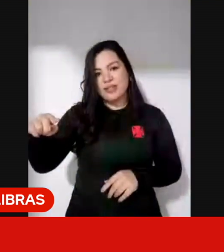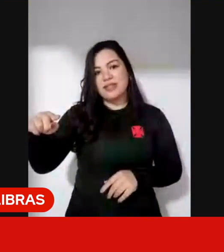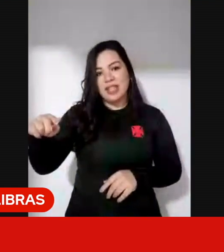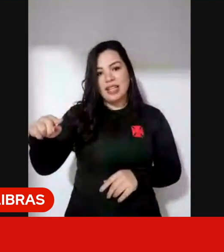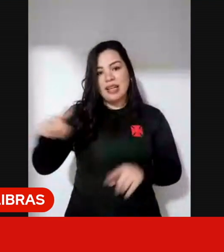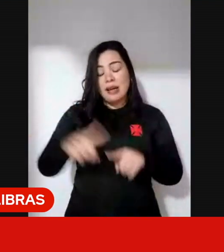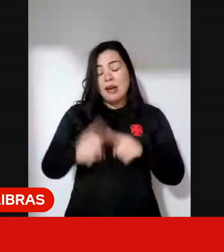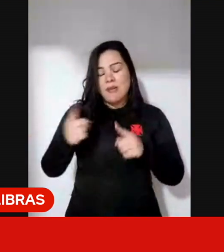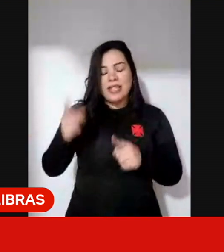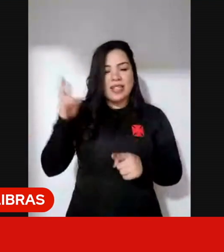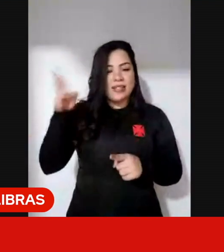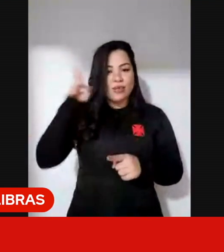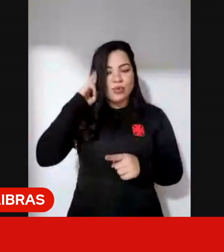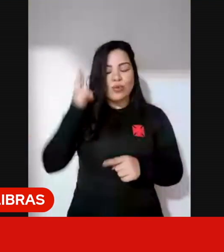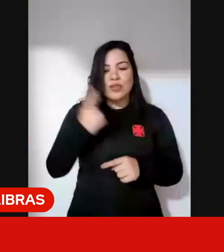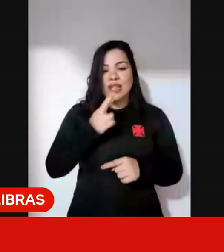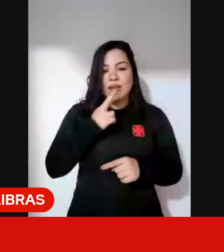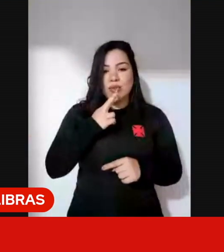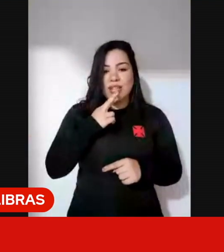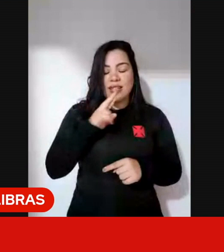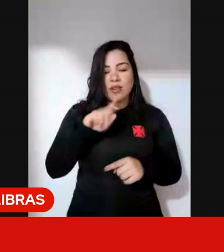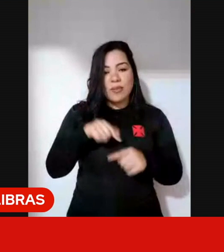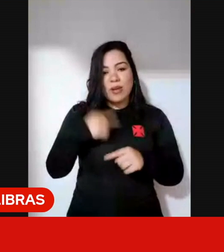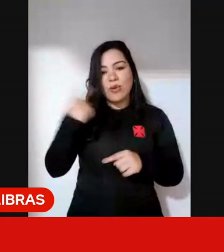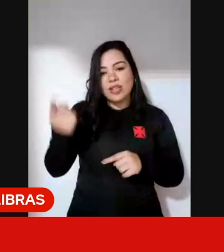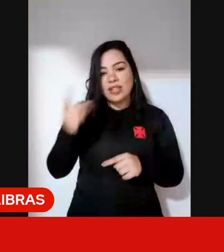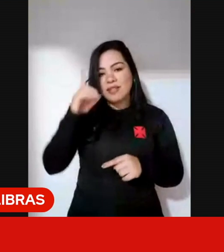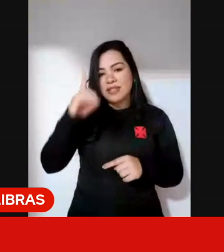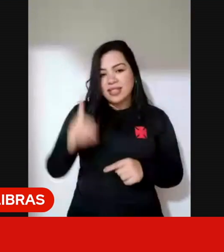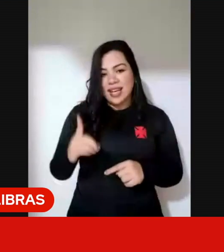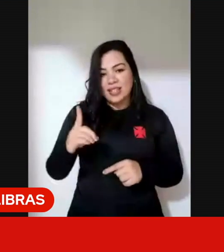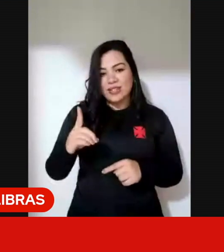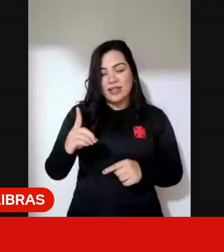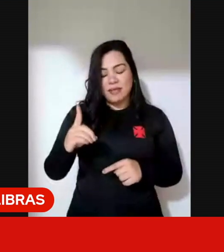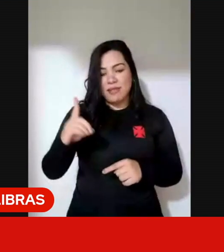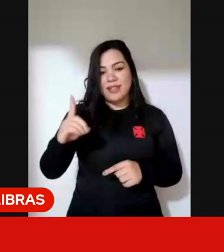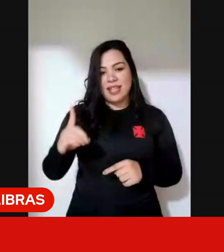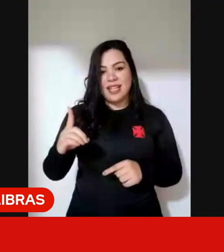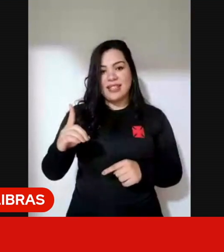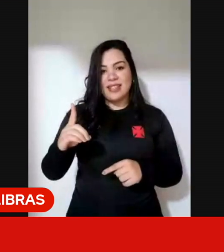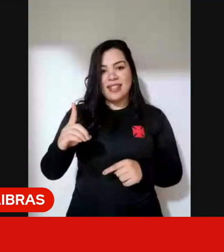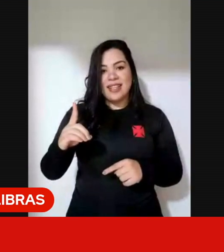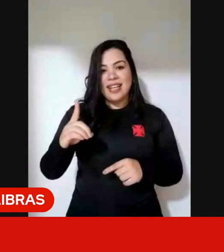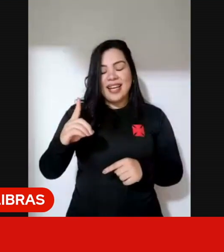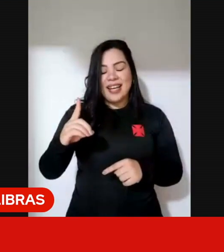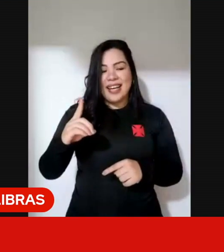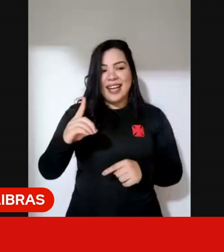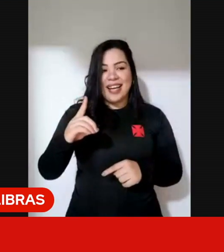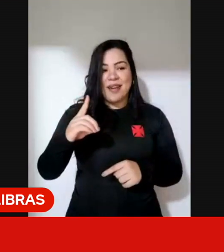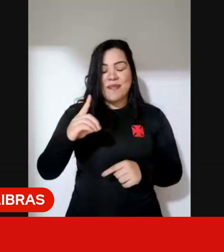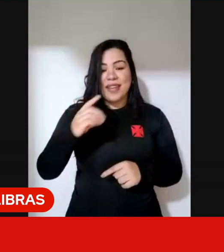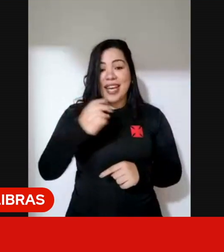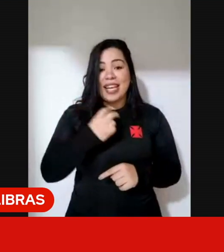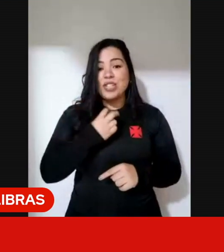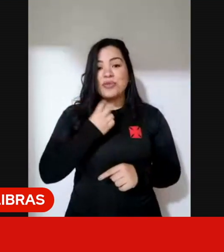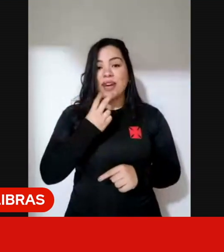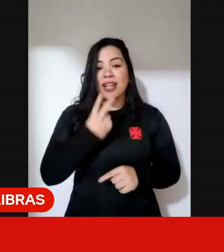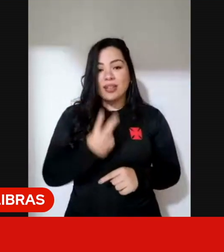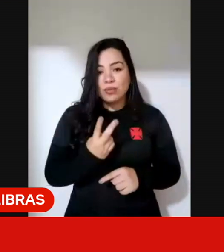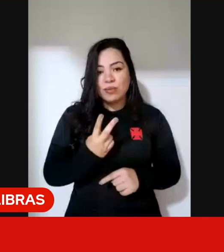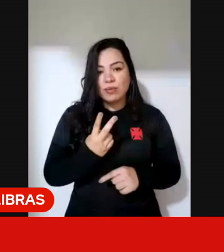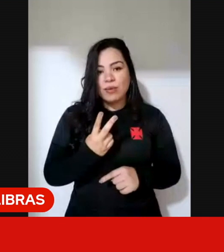níveis, né? Mas eles são surdos. A mudez é uma outra deficiência.